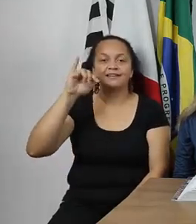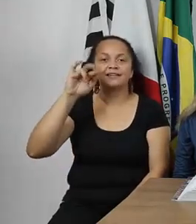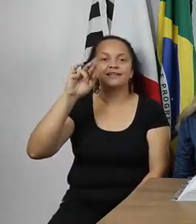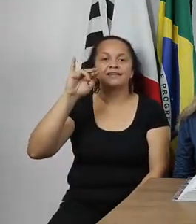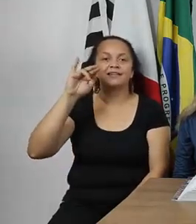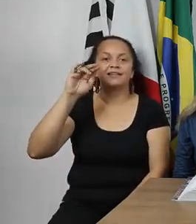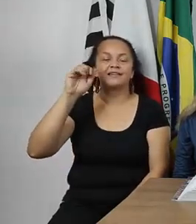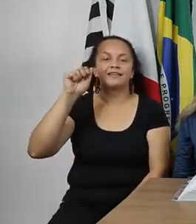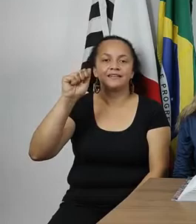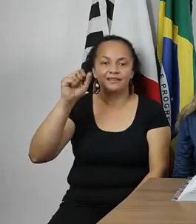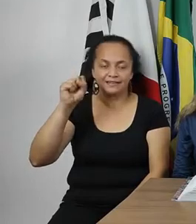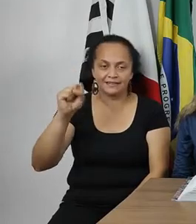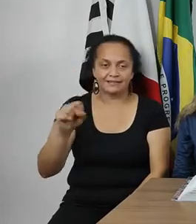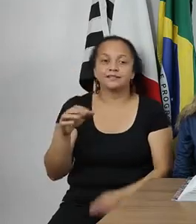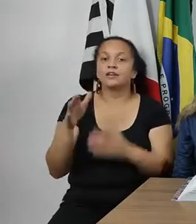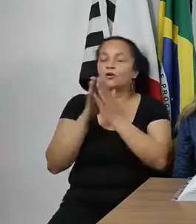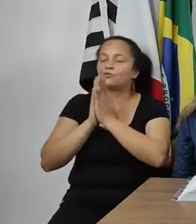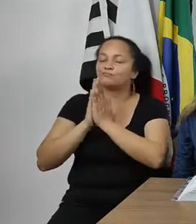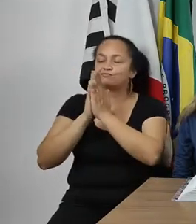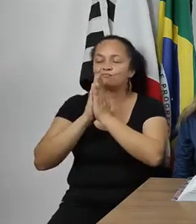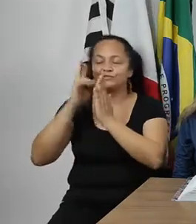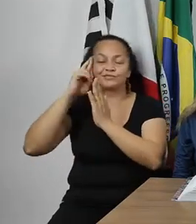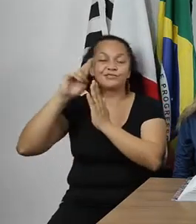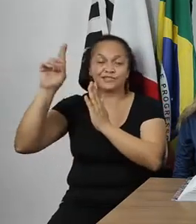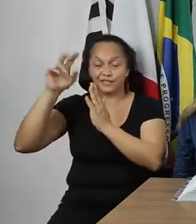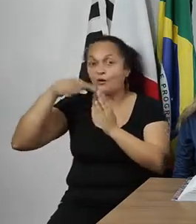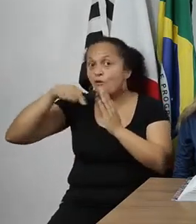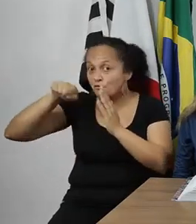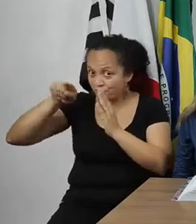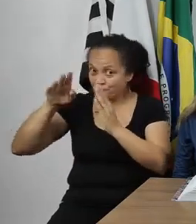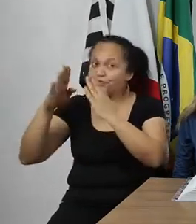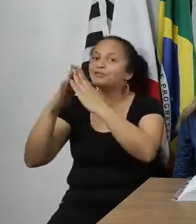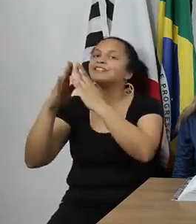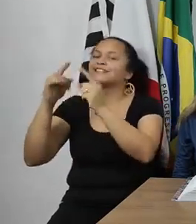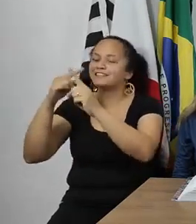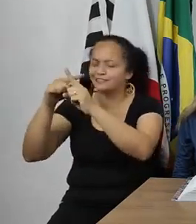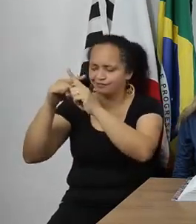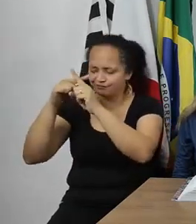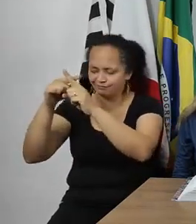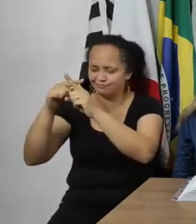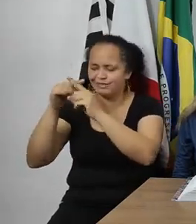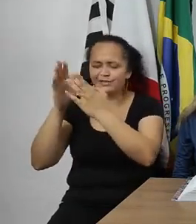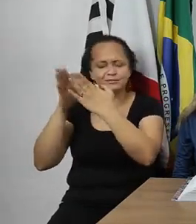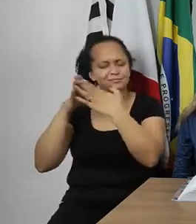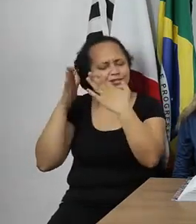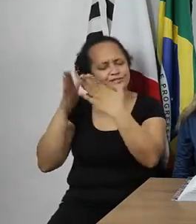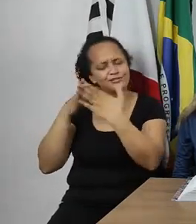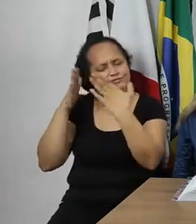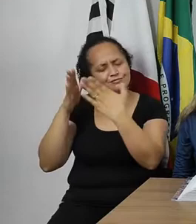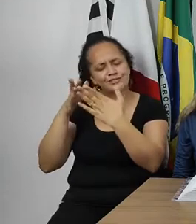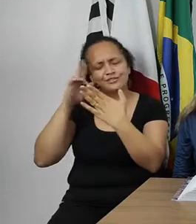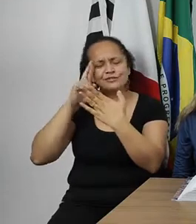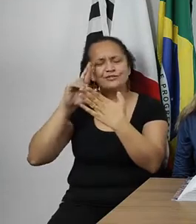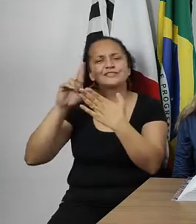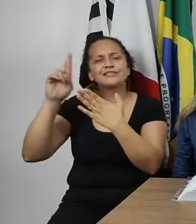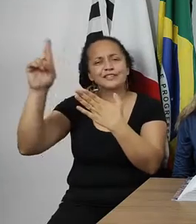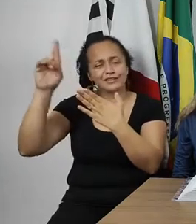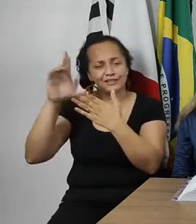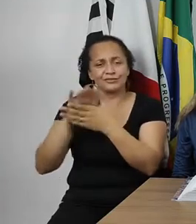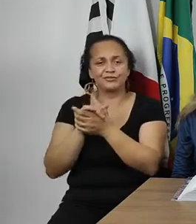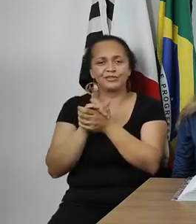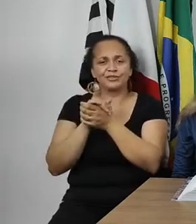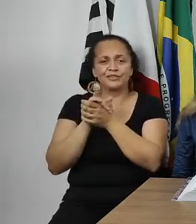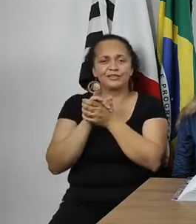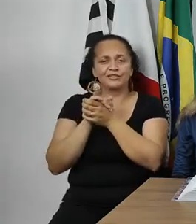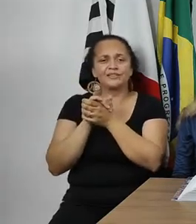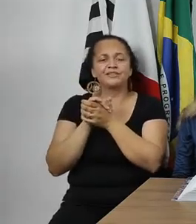Senhor. Ele foi ao templo, ele entregou diante de Deus a sua humilhação e ele,